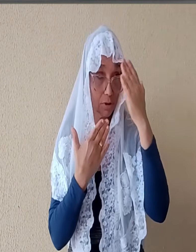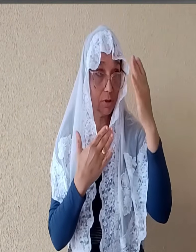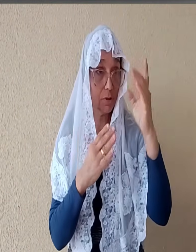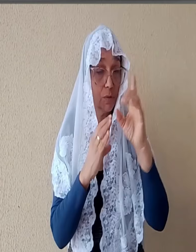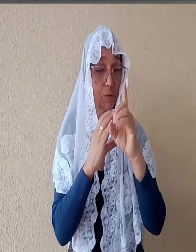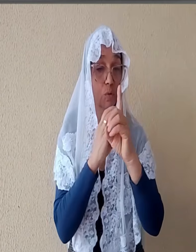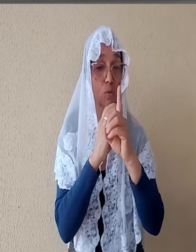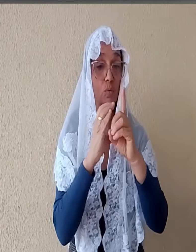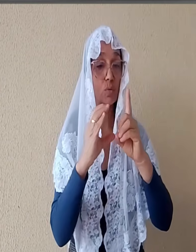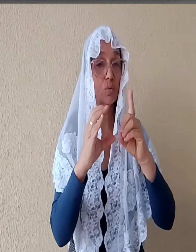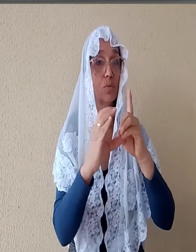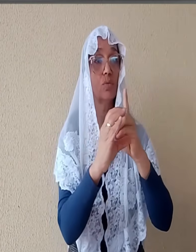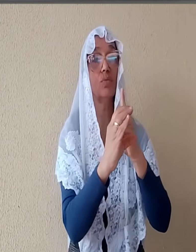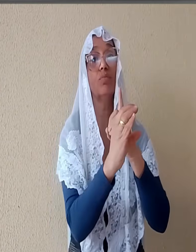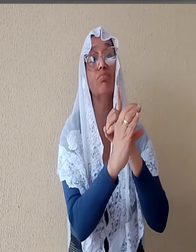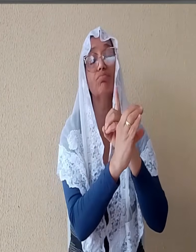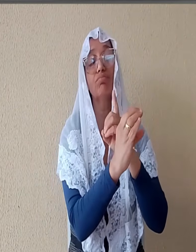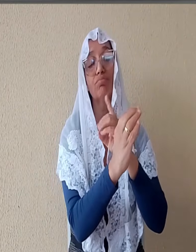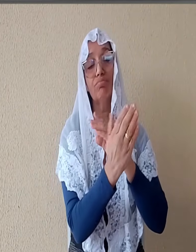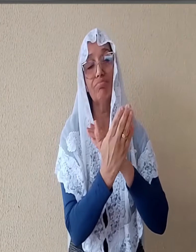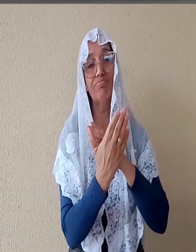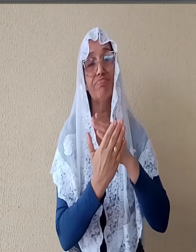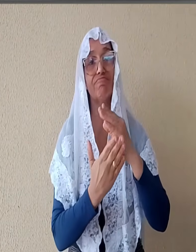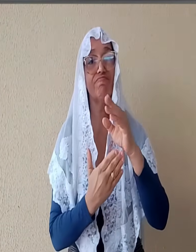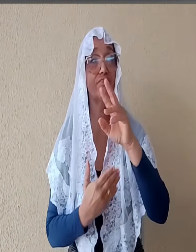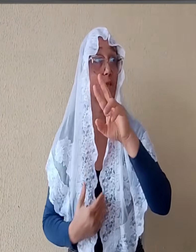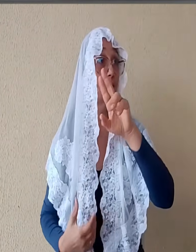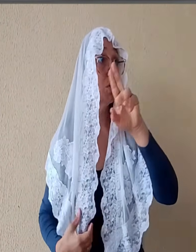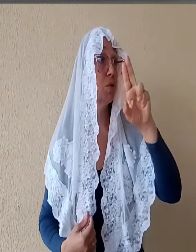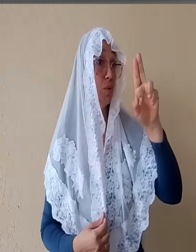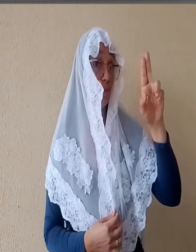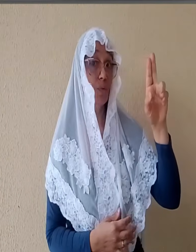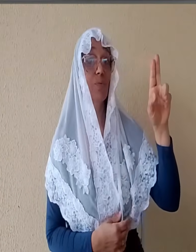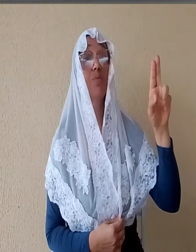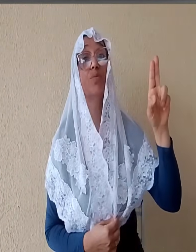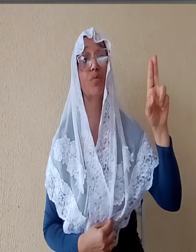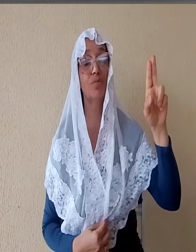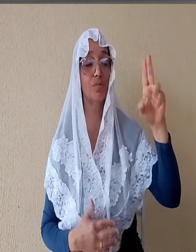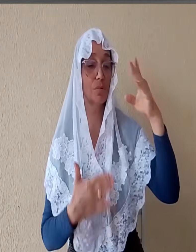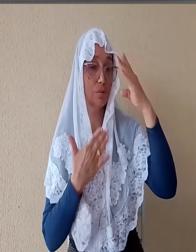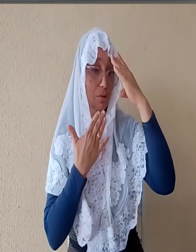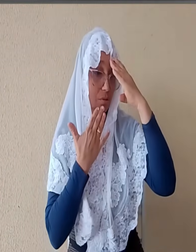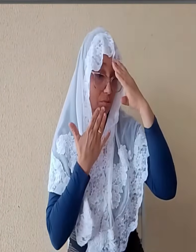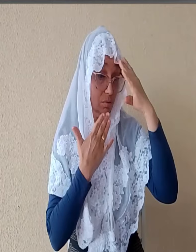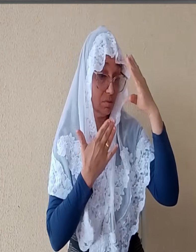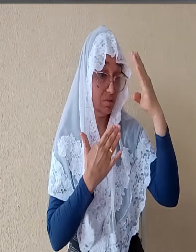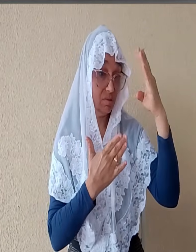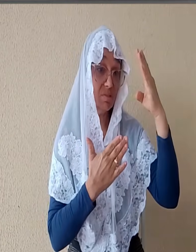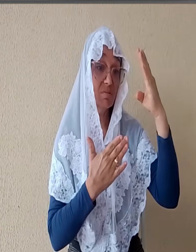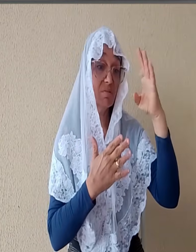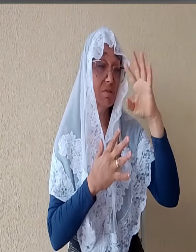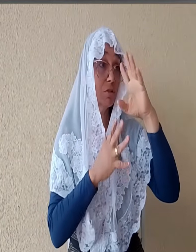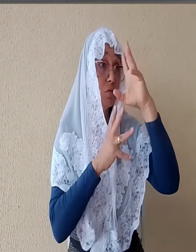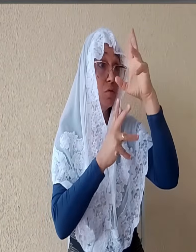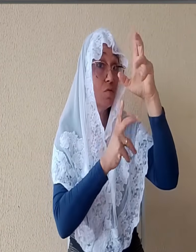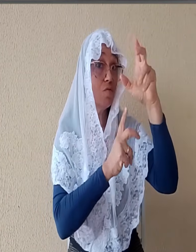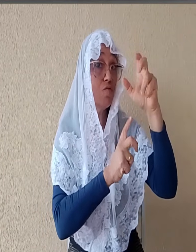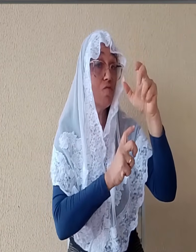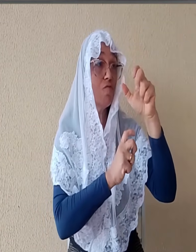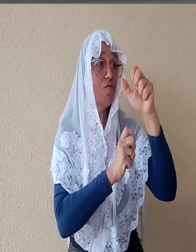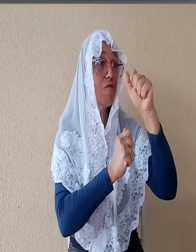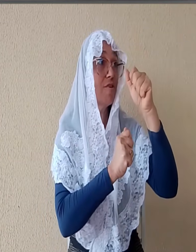Deus. Senhor, pela força, Senhor, contendado, Senhor, teus filhos, Glória a que está Deus. diante da tua presença, para